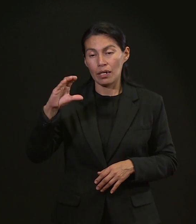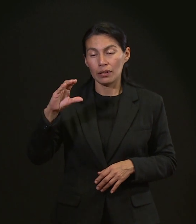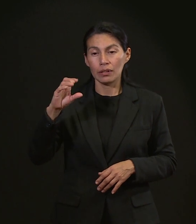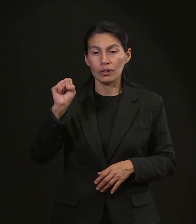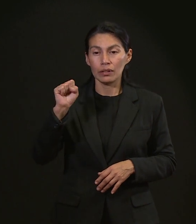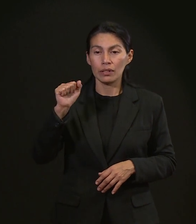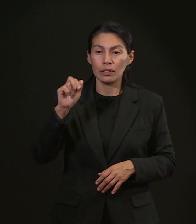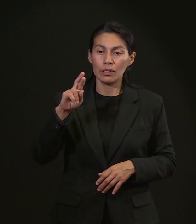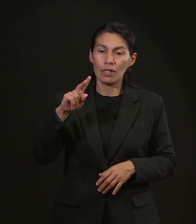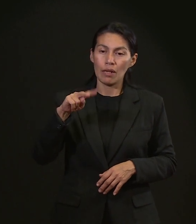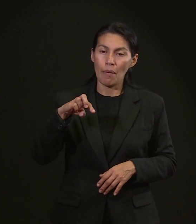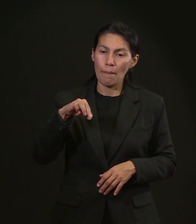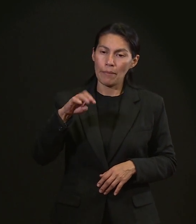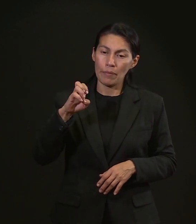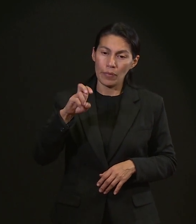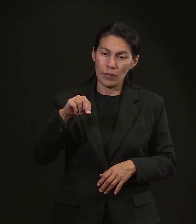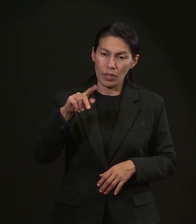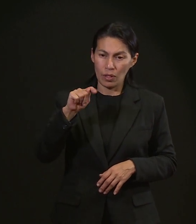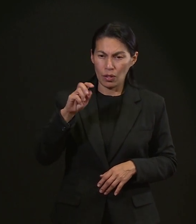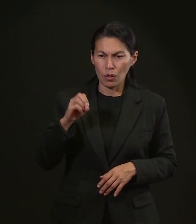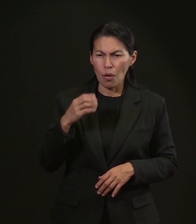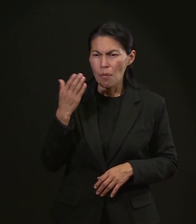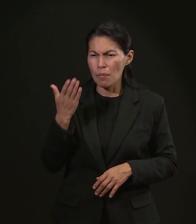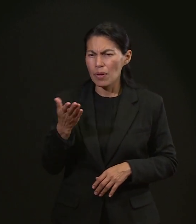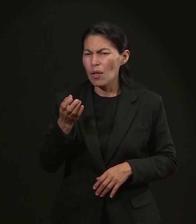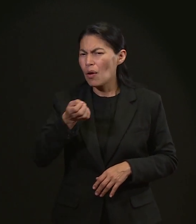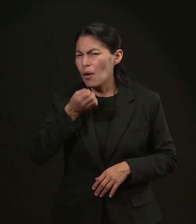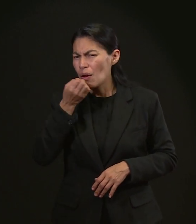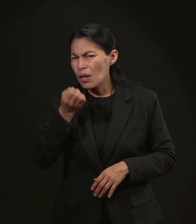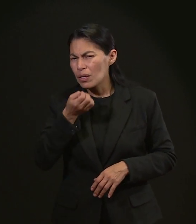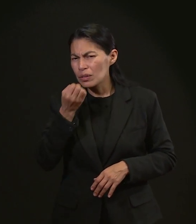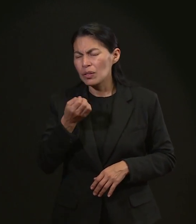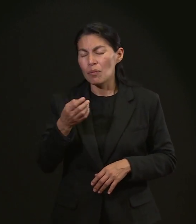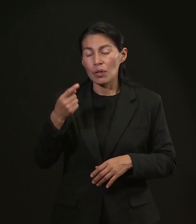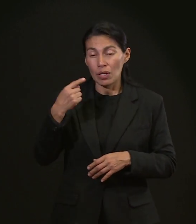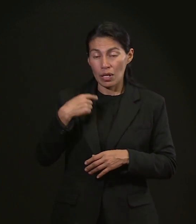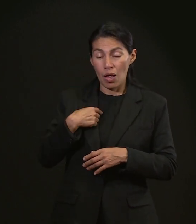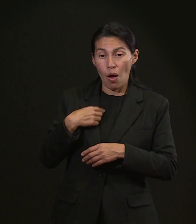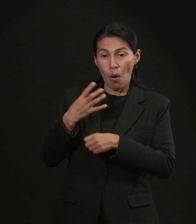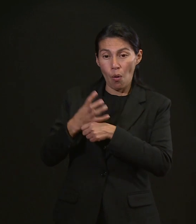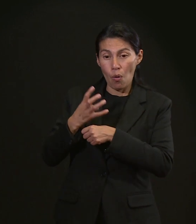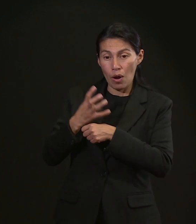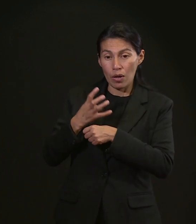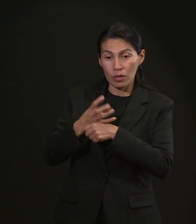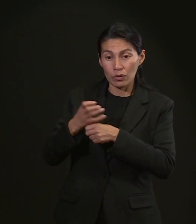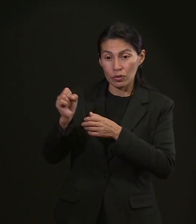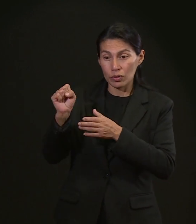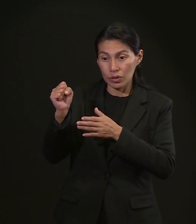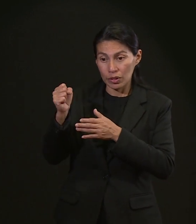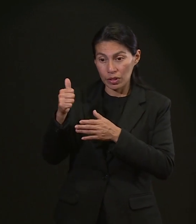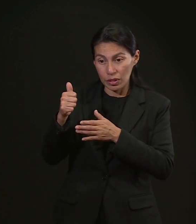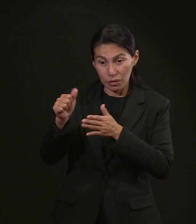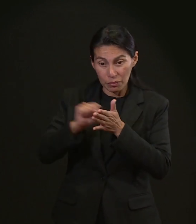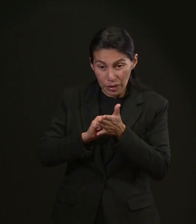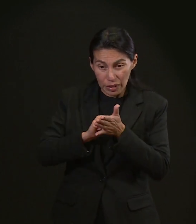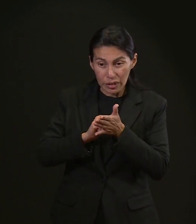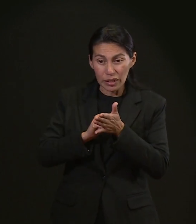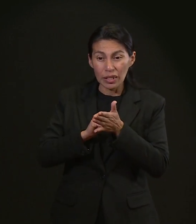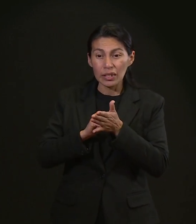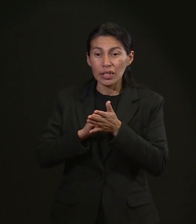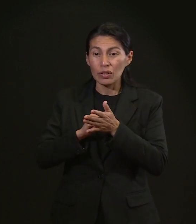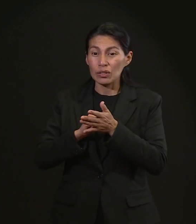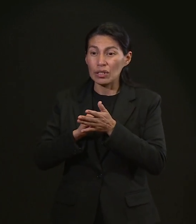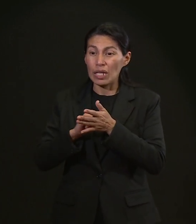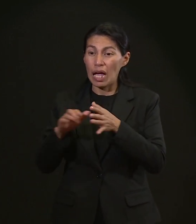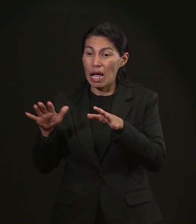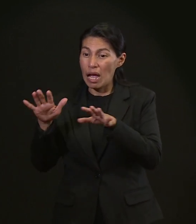oración por mi vida y de oración por mí ya que curso el octavo cuatrimestre de mi carrera pero cambiaron el turno